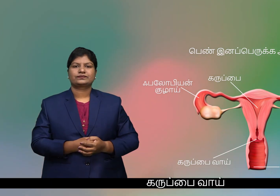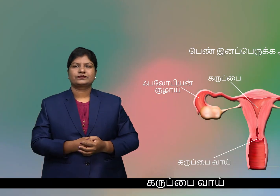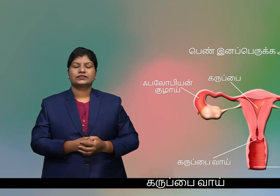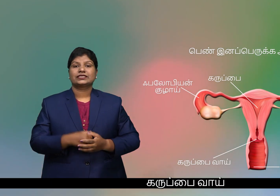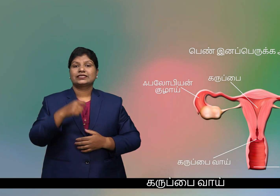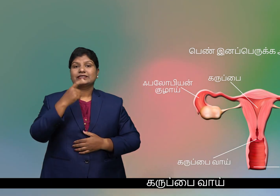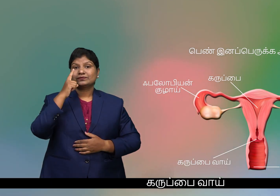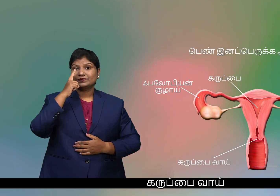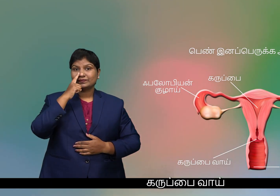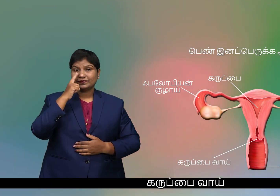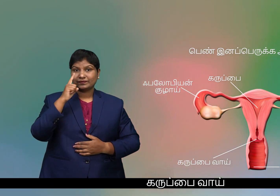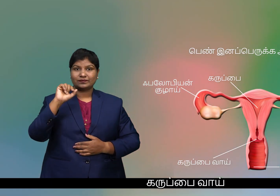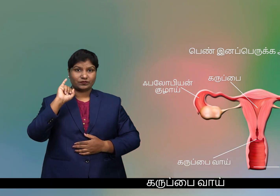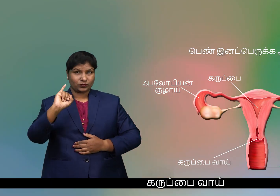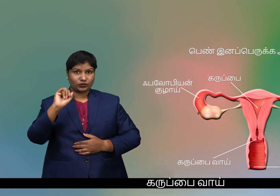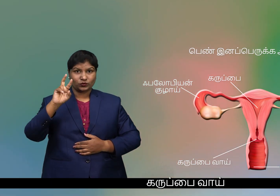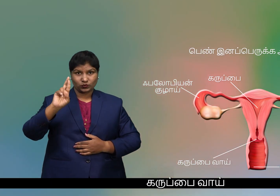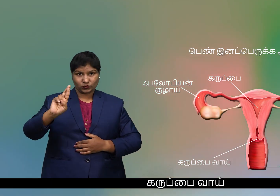கருப்பை வாய்,